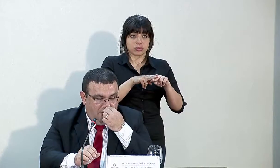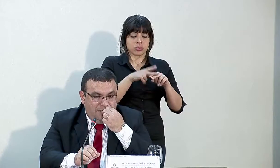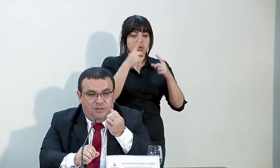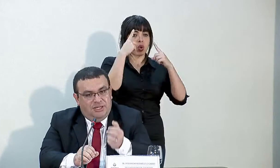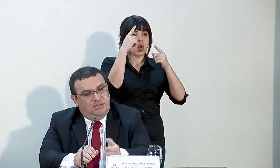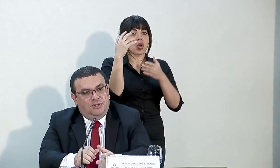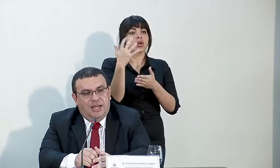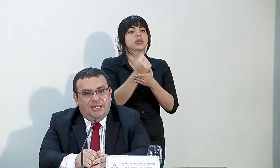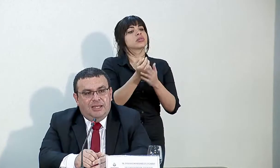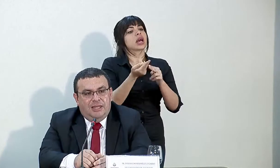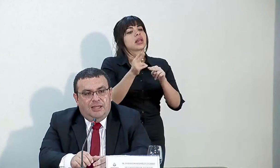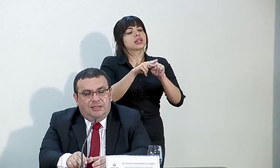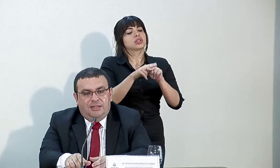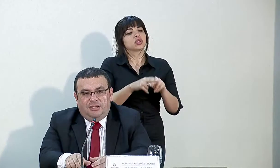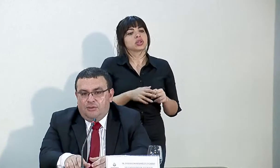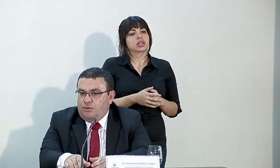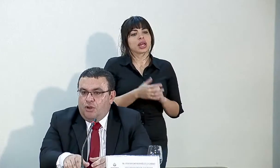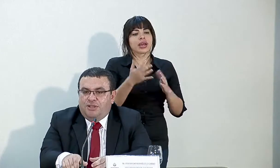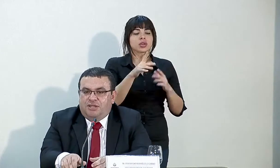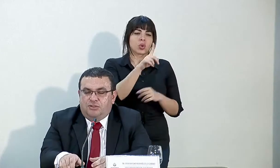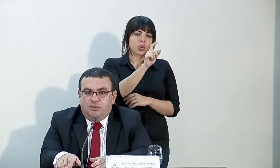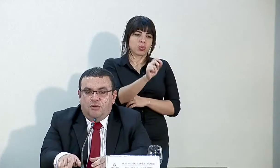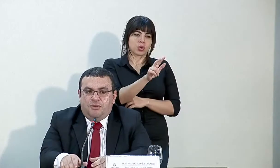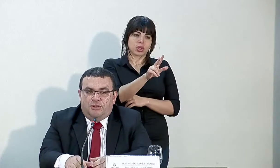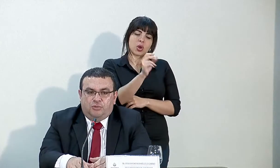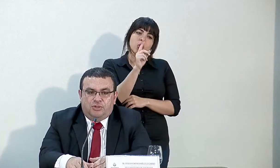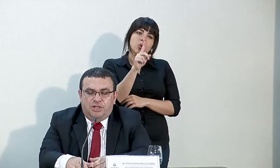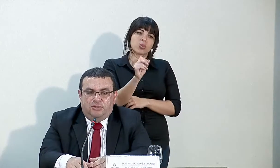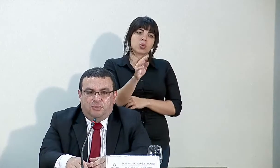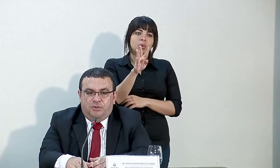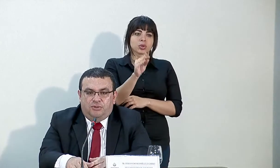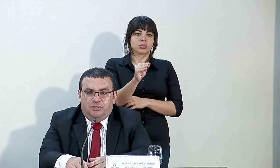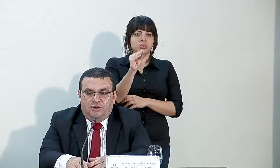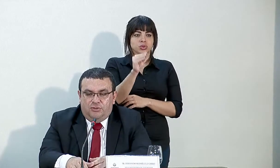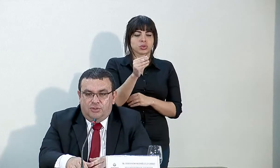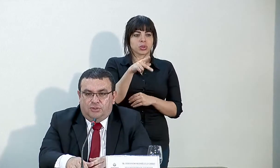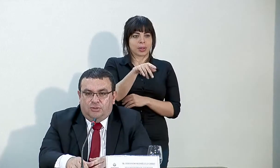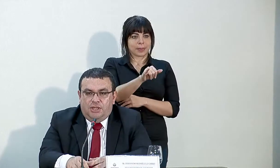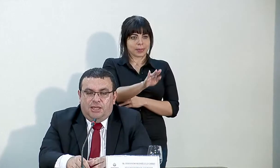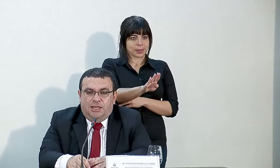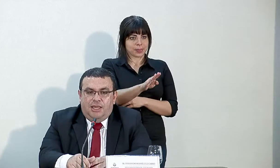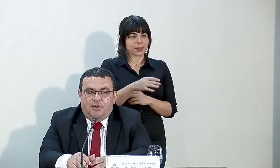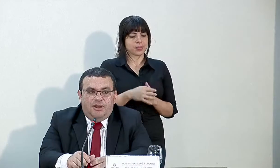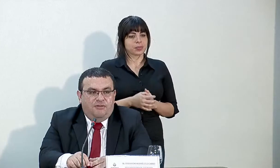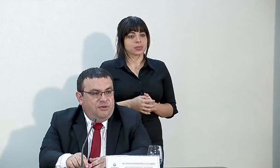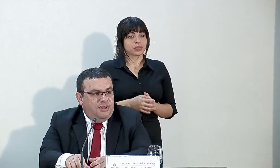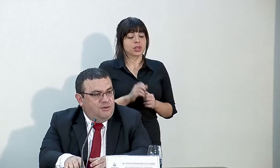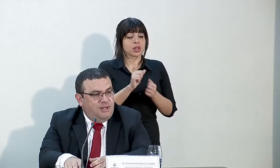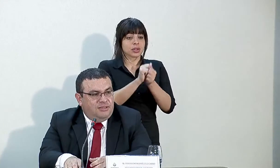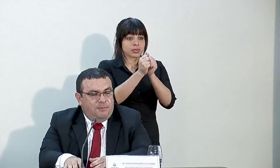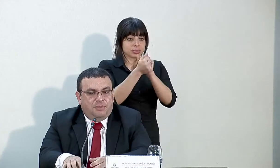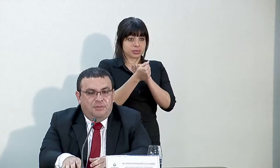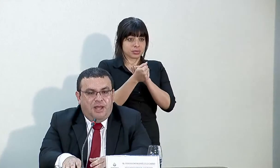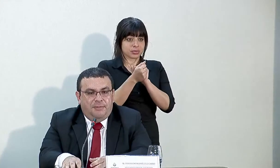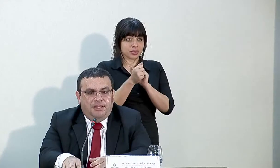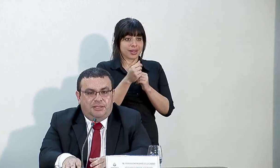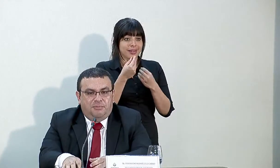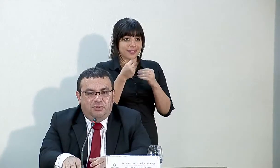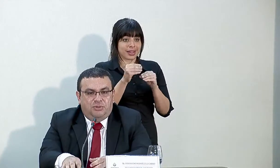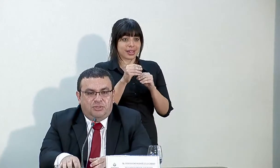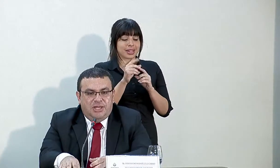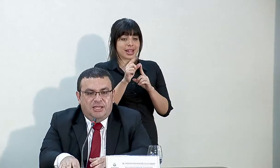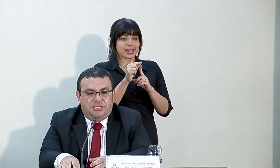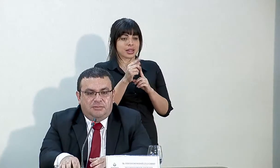una recaudación adicional de entre 1,3 y 1,4% del Producto Interno Bruto y con la reforma de renta